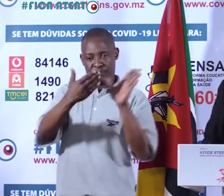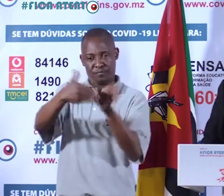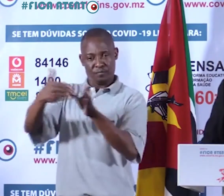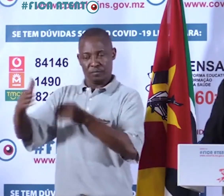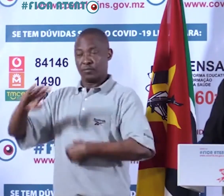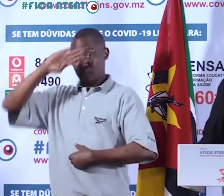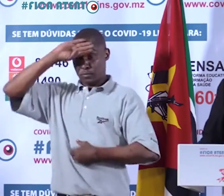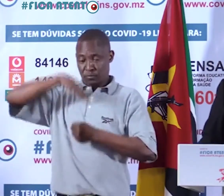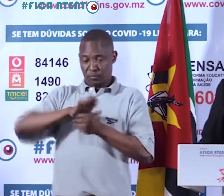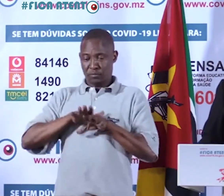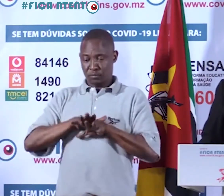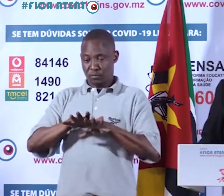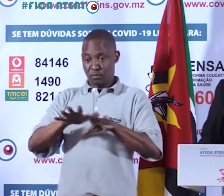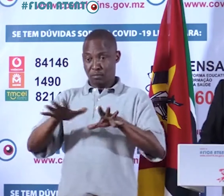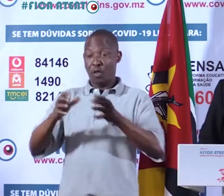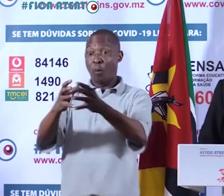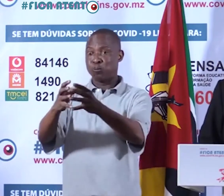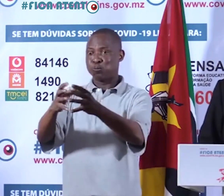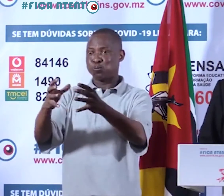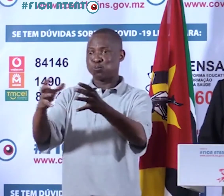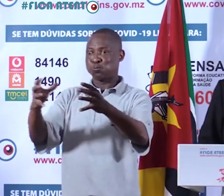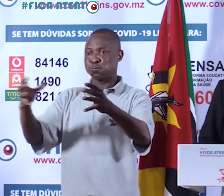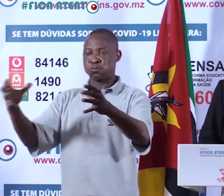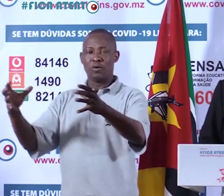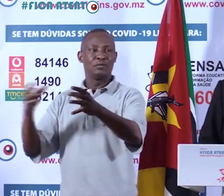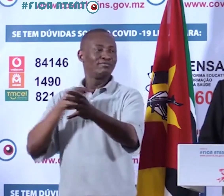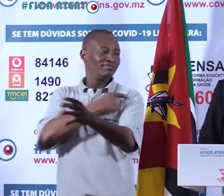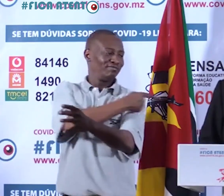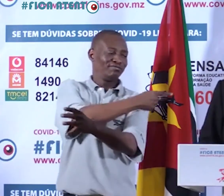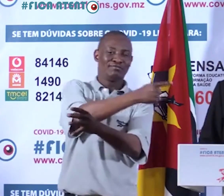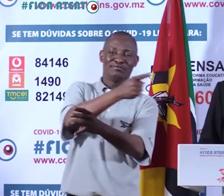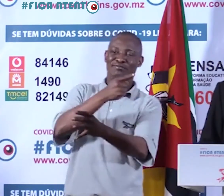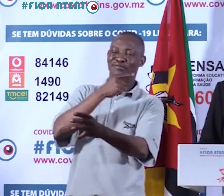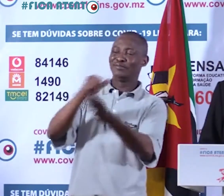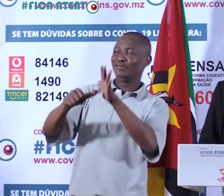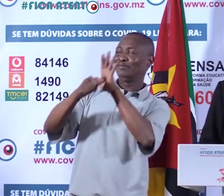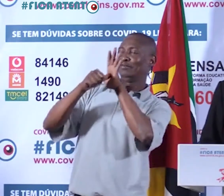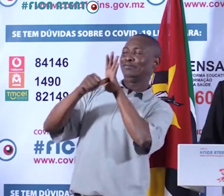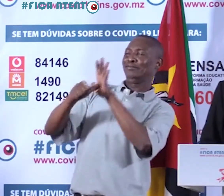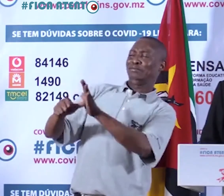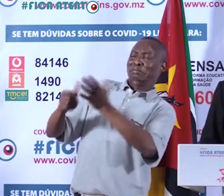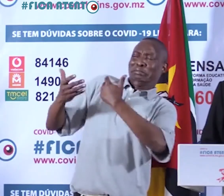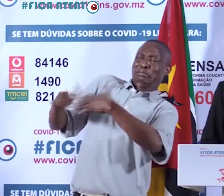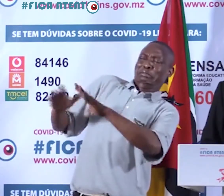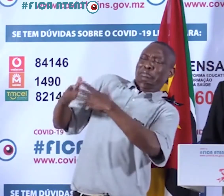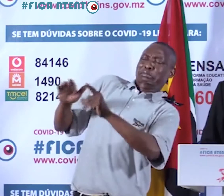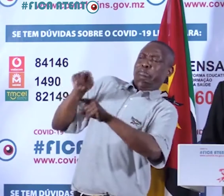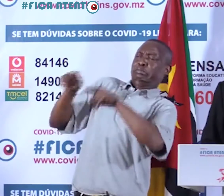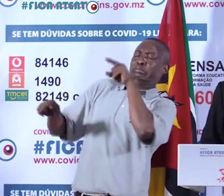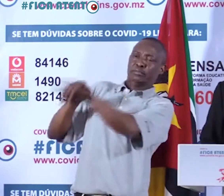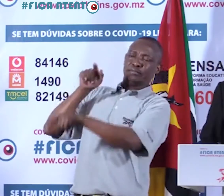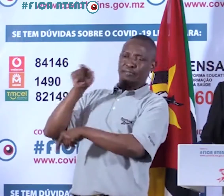país, infelizmente também aumenta de uma forma preocupante o problema do estigma